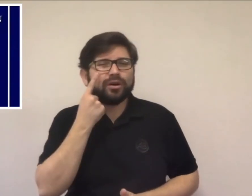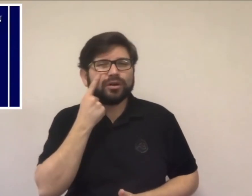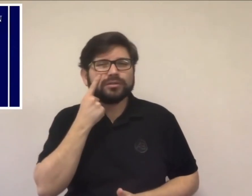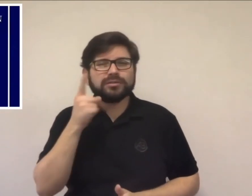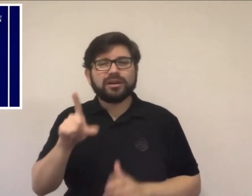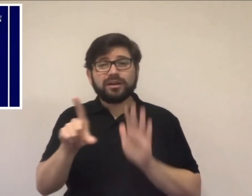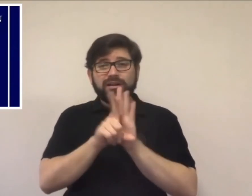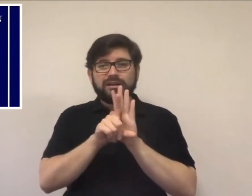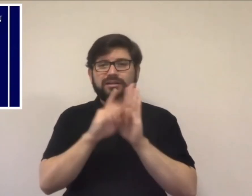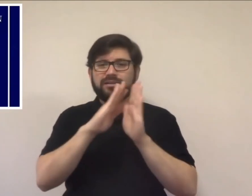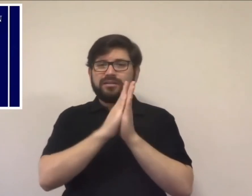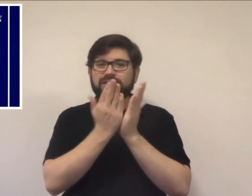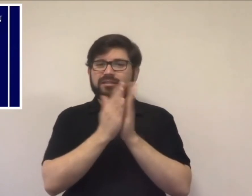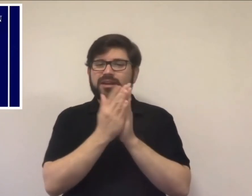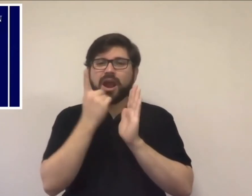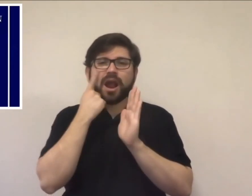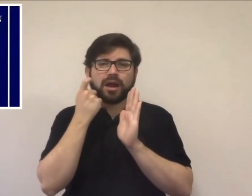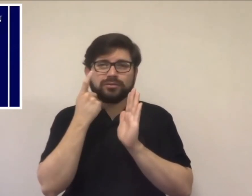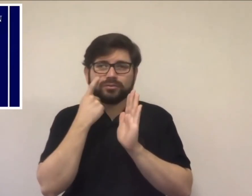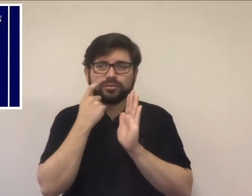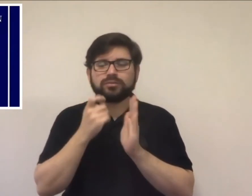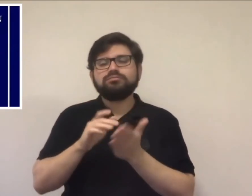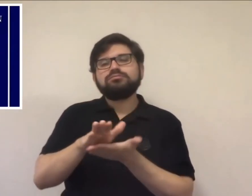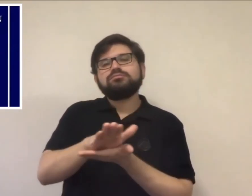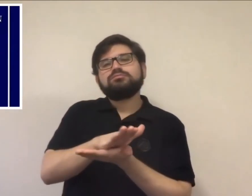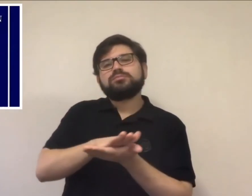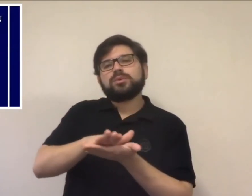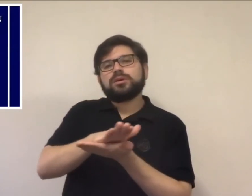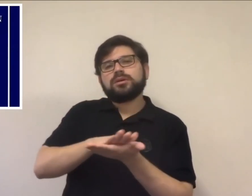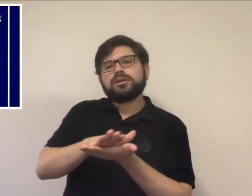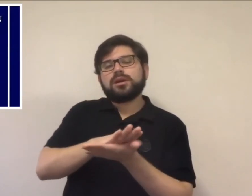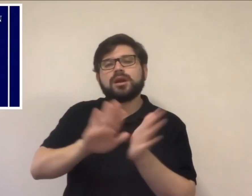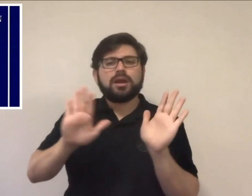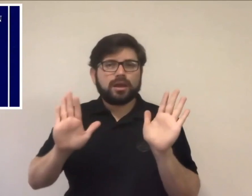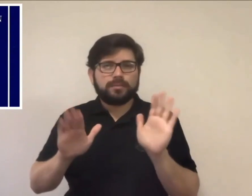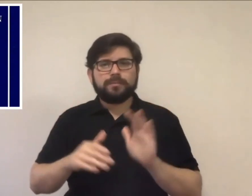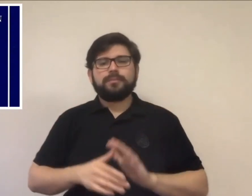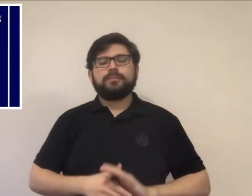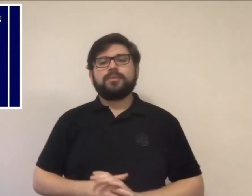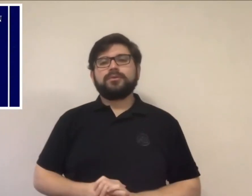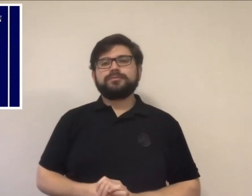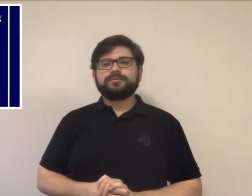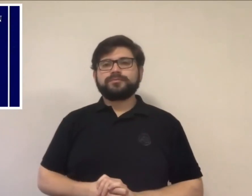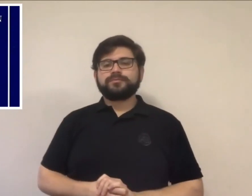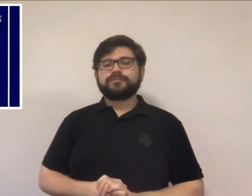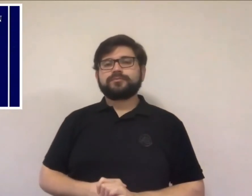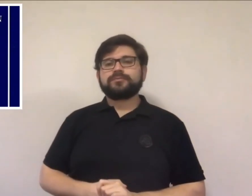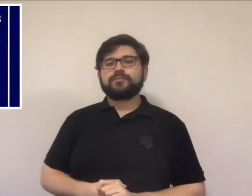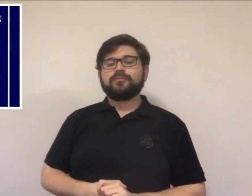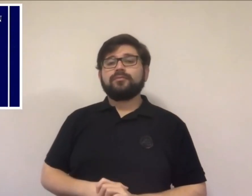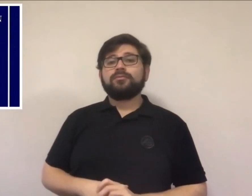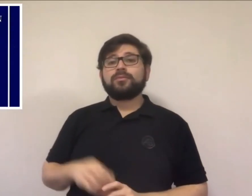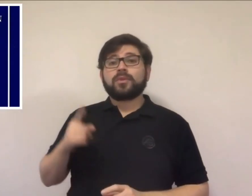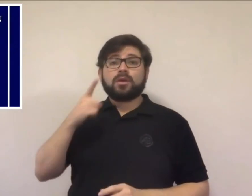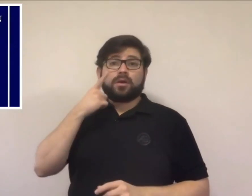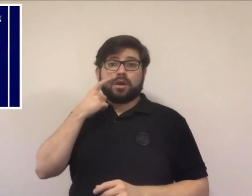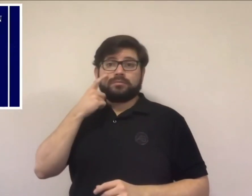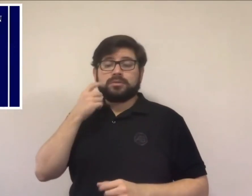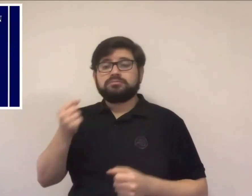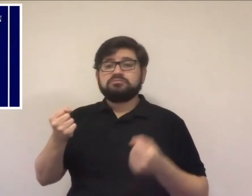Mira, ese libro que aparece ahí es la Constitución. Y de ahí se hacen las leyes.